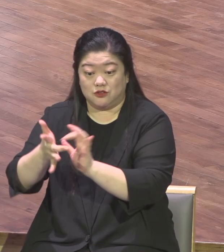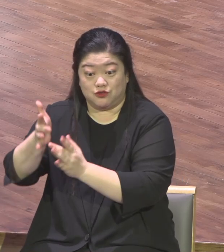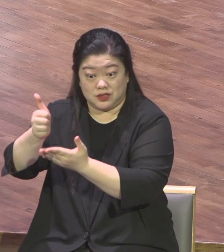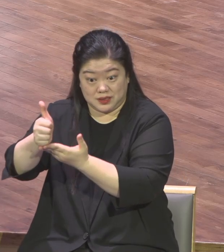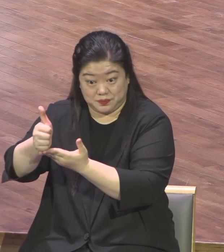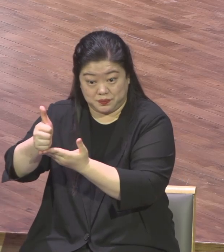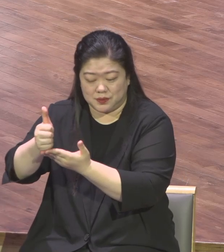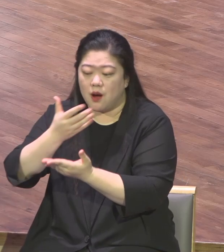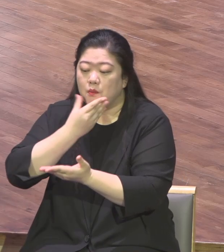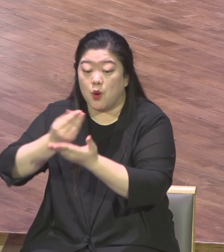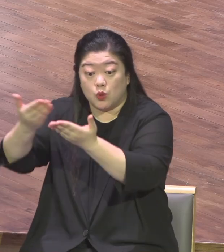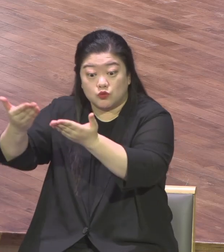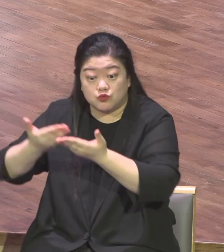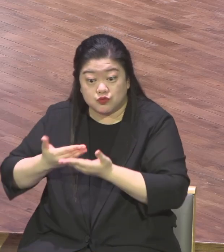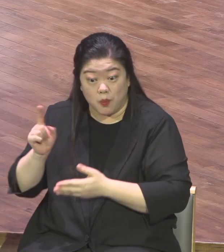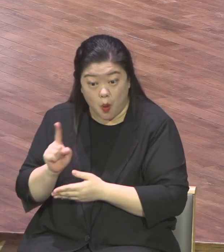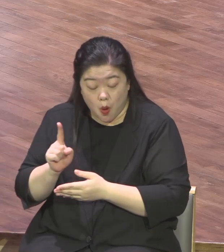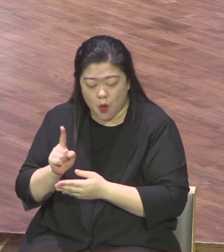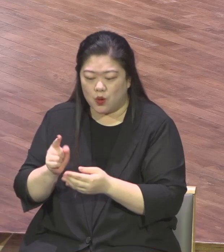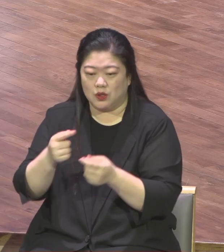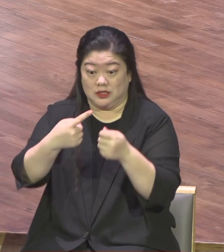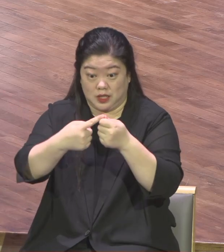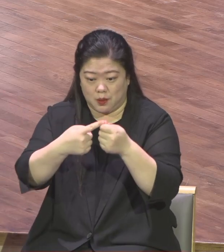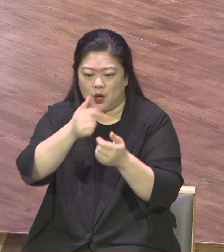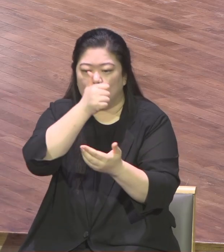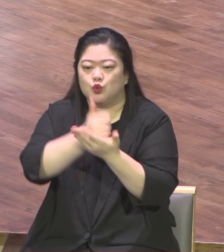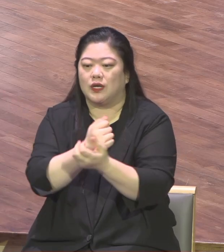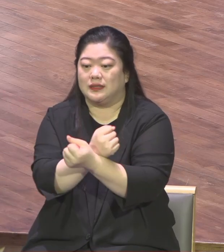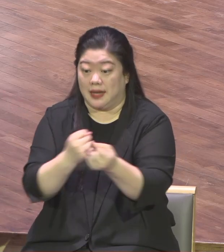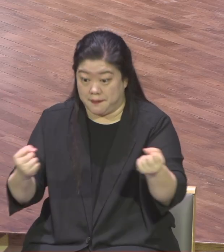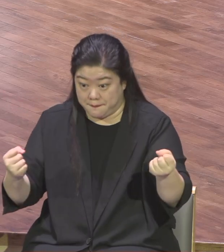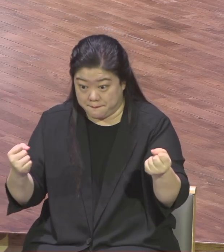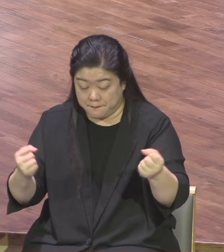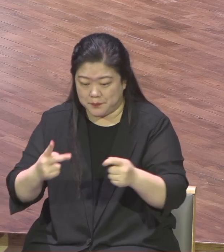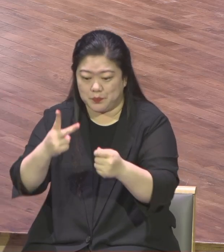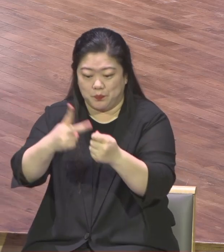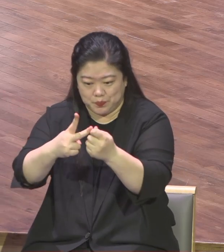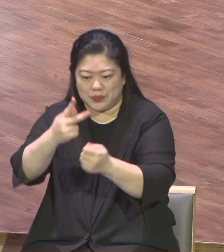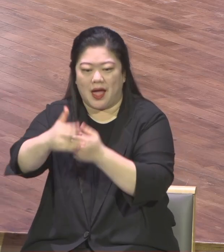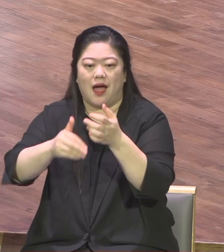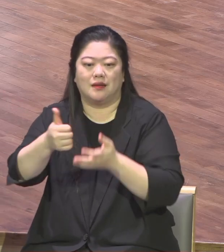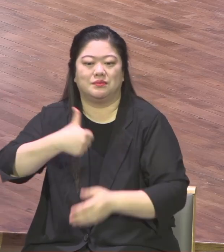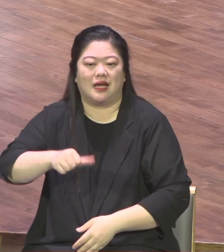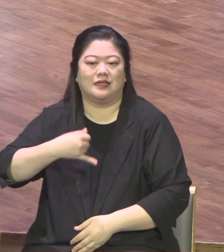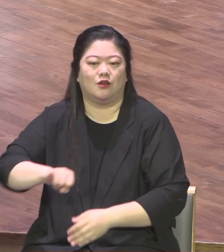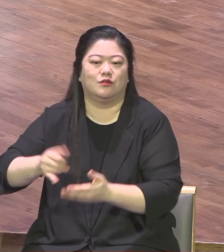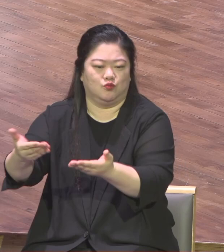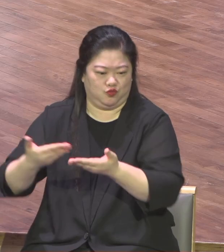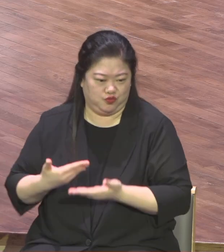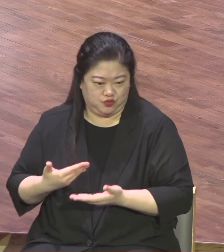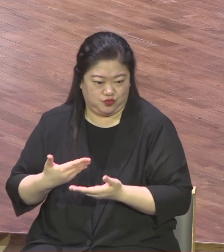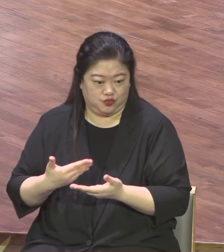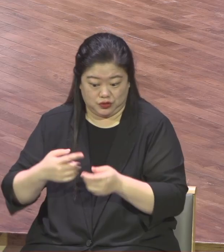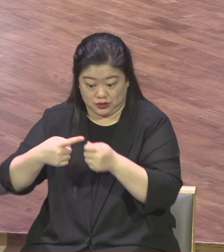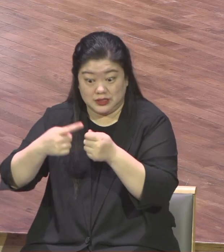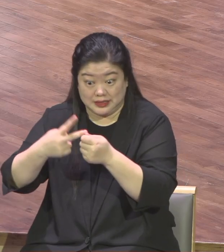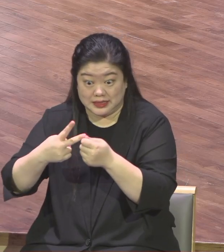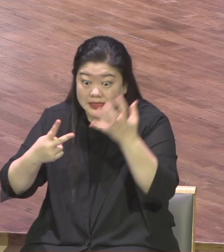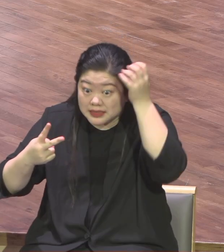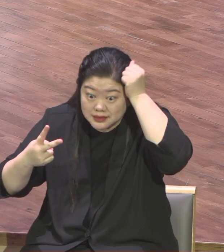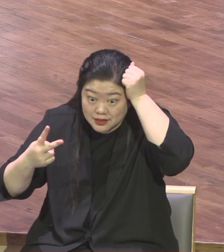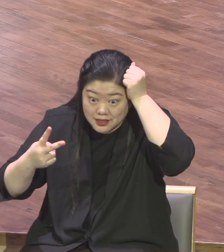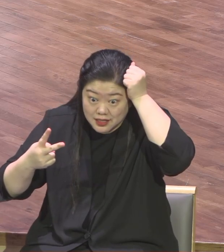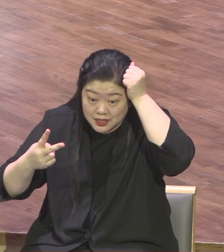뭐냐? 죄사함의 축복과 우리를 하나님의 기업으로 삼으신 축복입니다. 또 기억하세요.